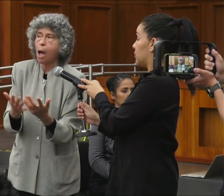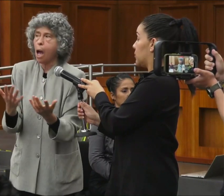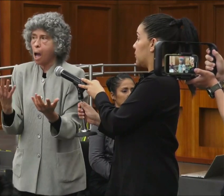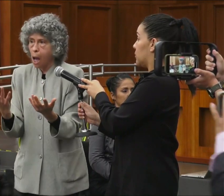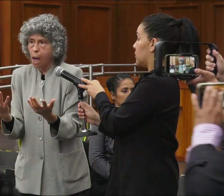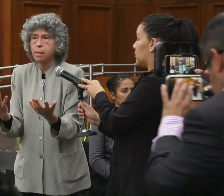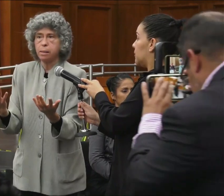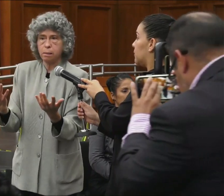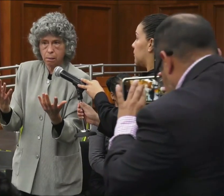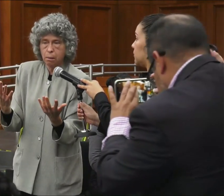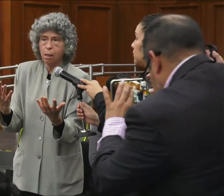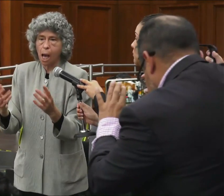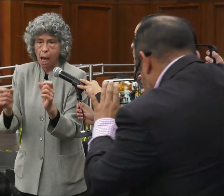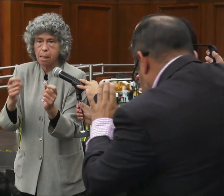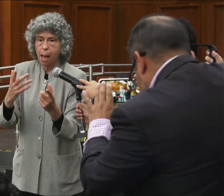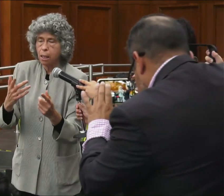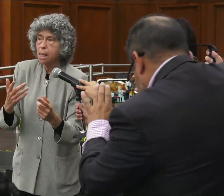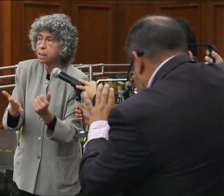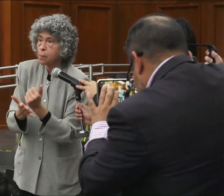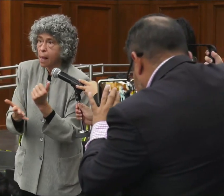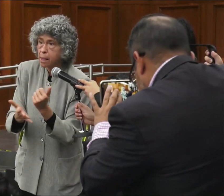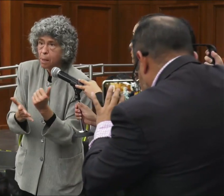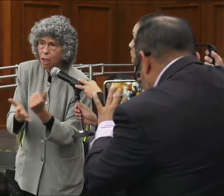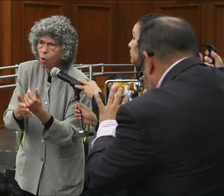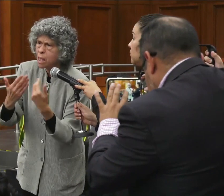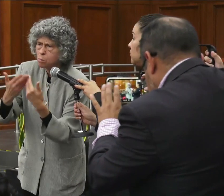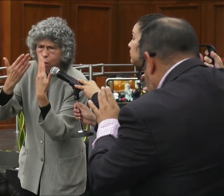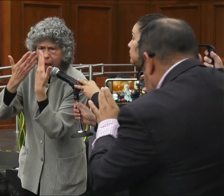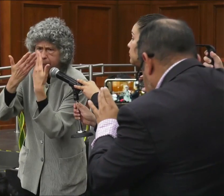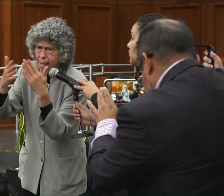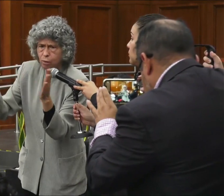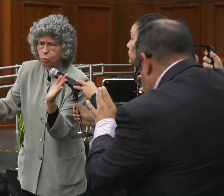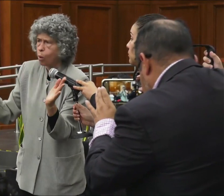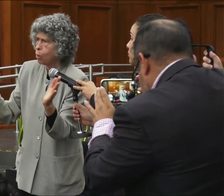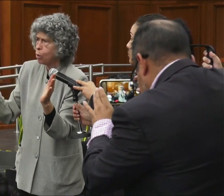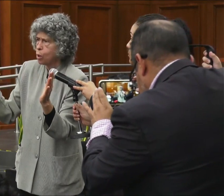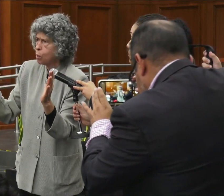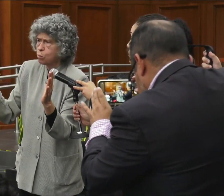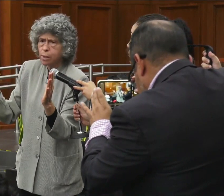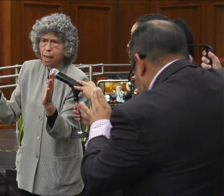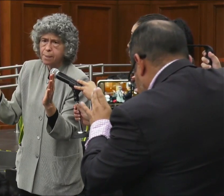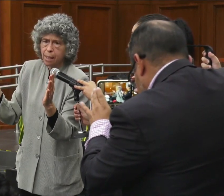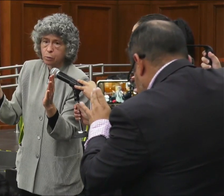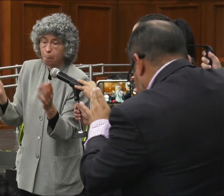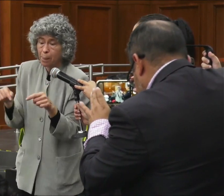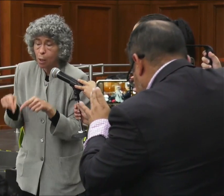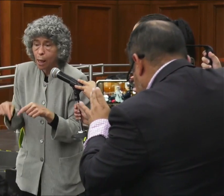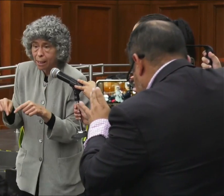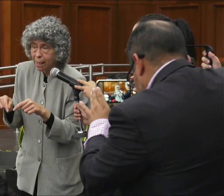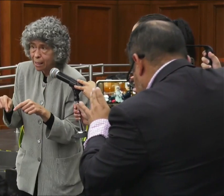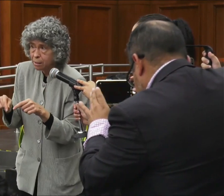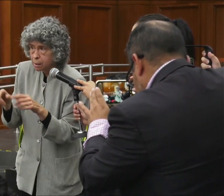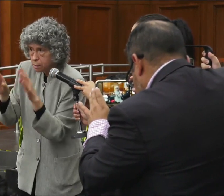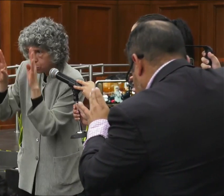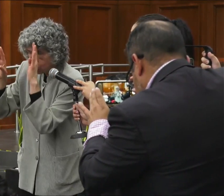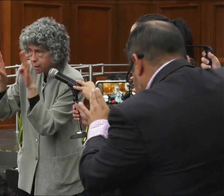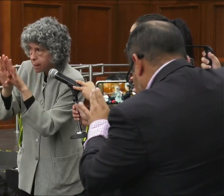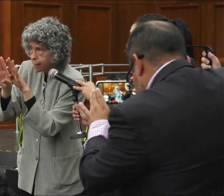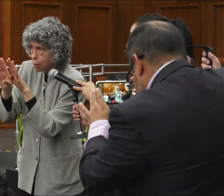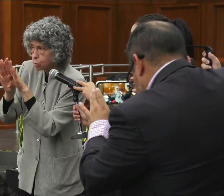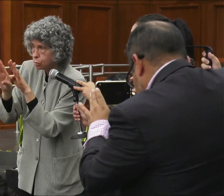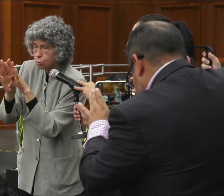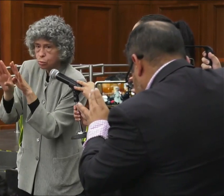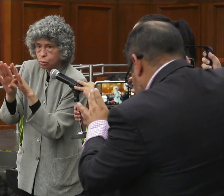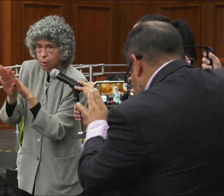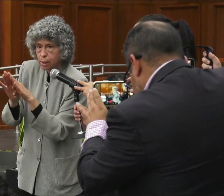México, ahí va. Ciudad de México es muy abierto, pero aquí muy